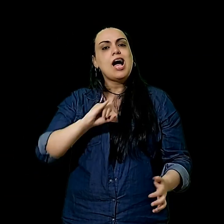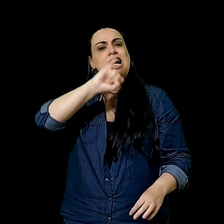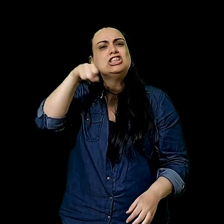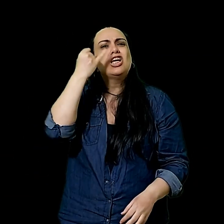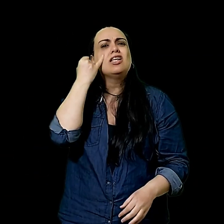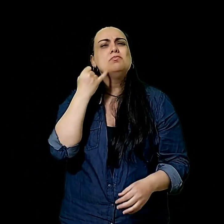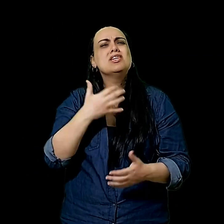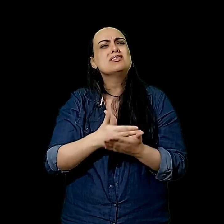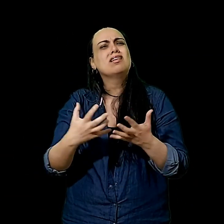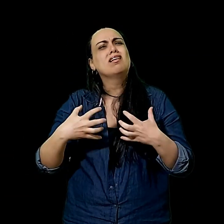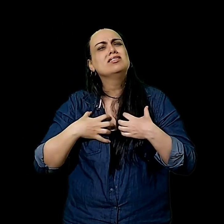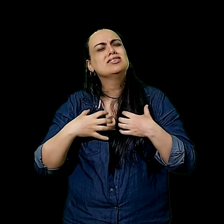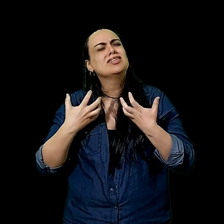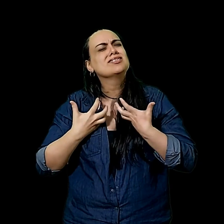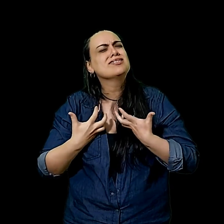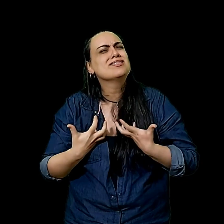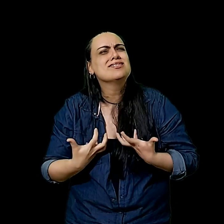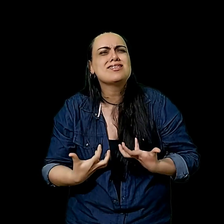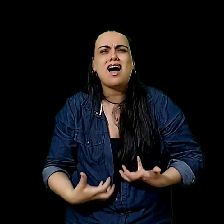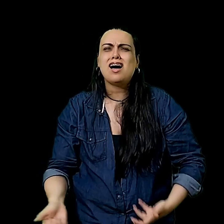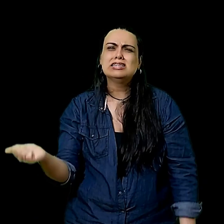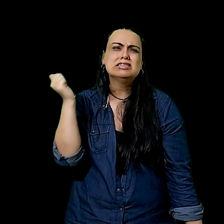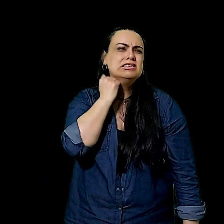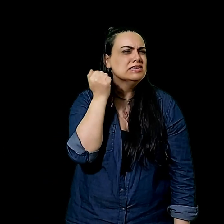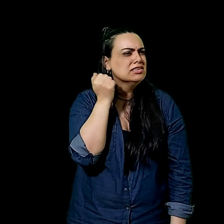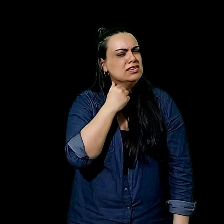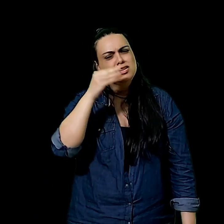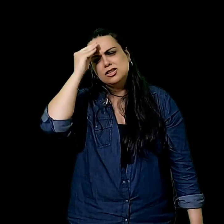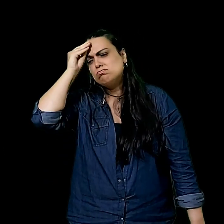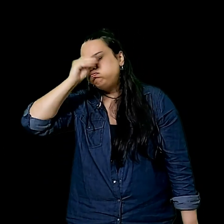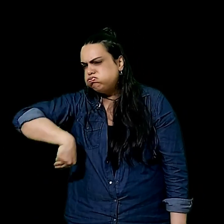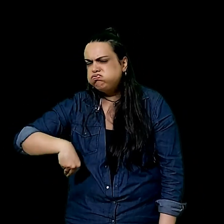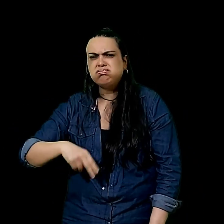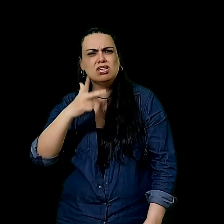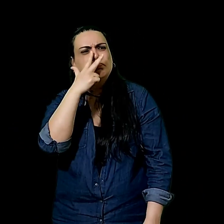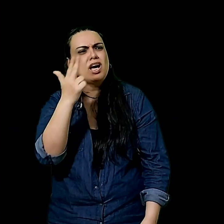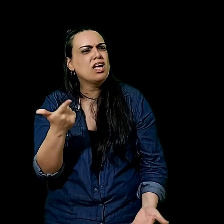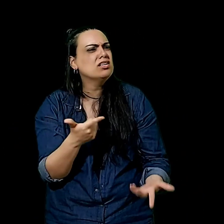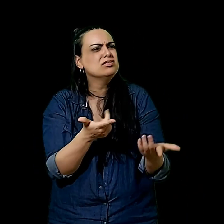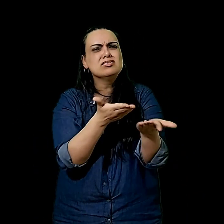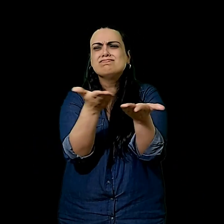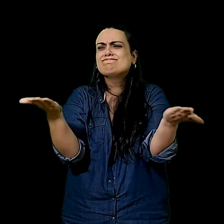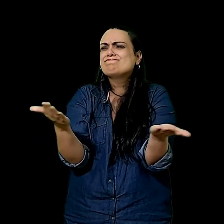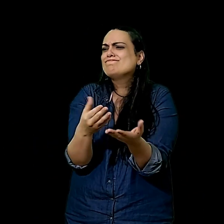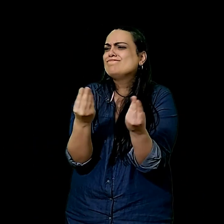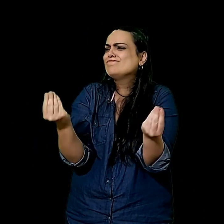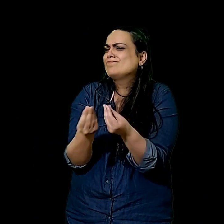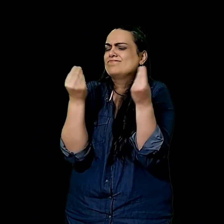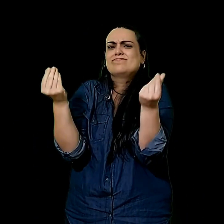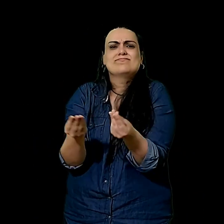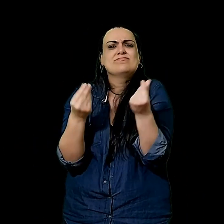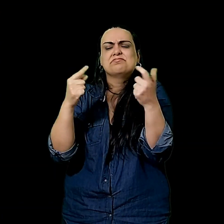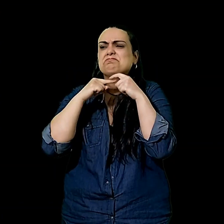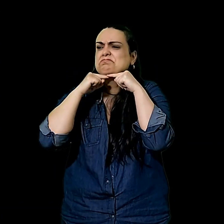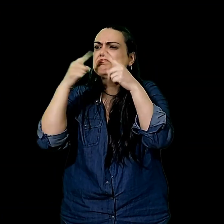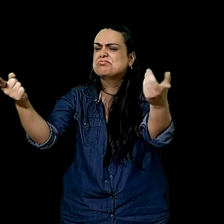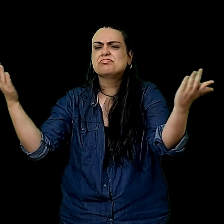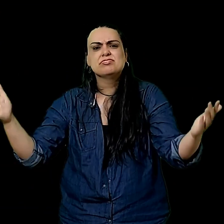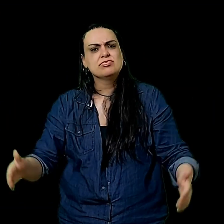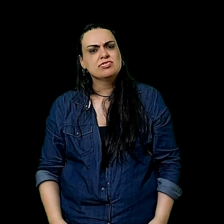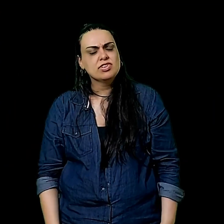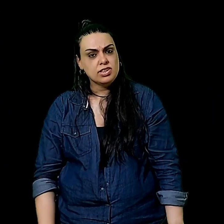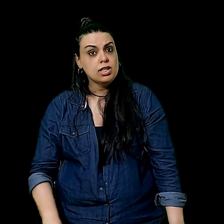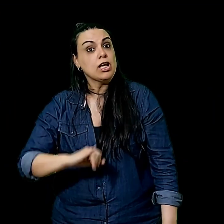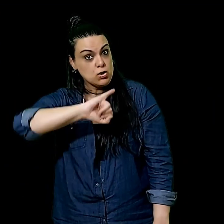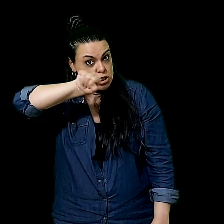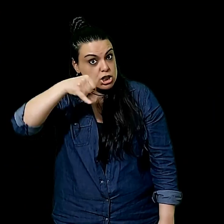cumprimento do exercício da sua chamada, vendo que ele não tinha todos os frutos que imaginava que ia colher, ele vai falar,